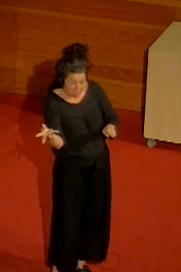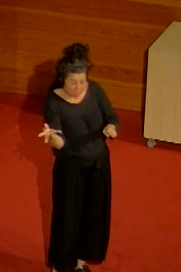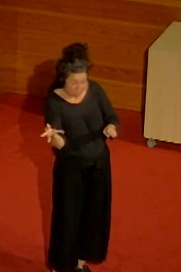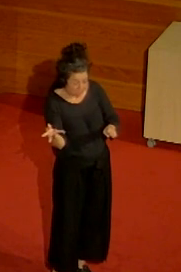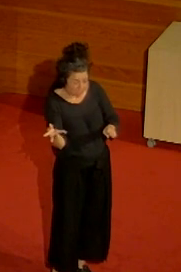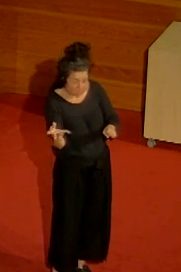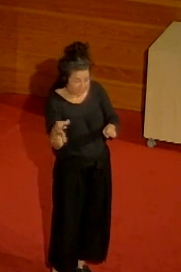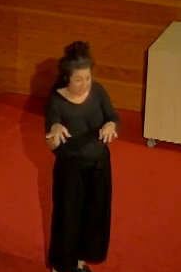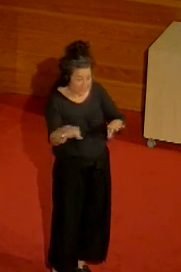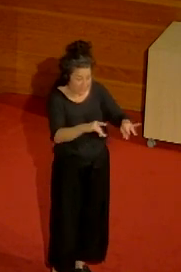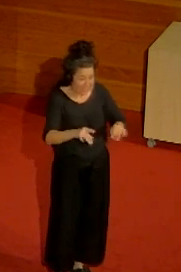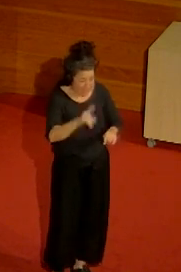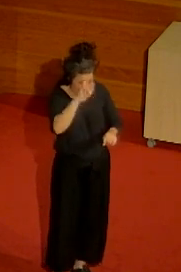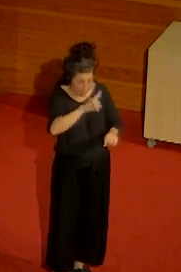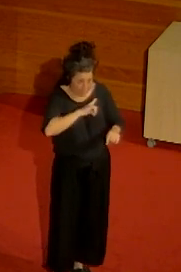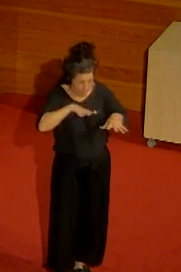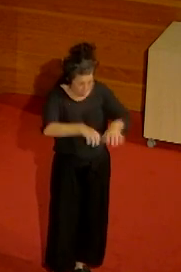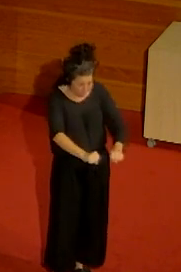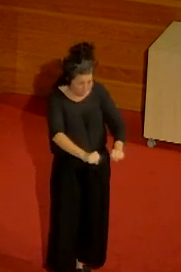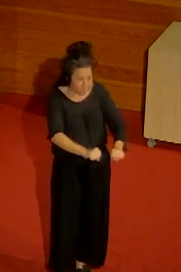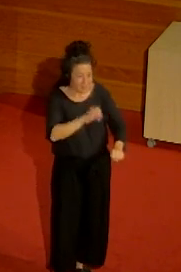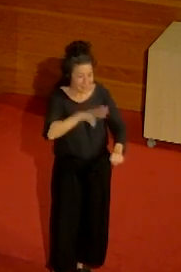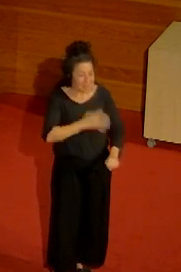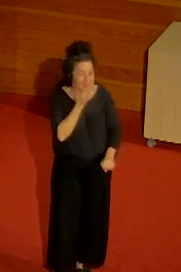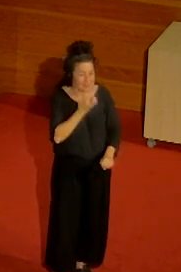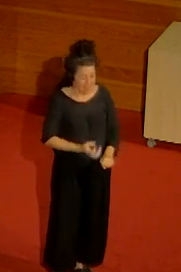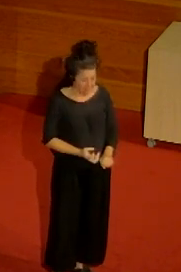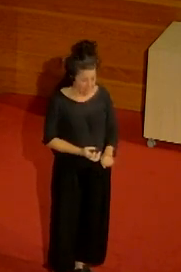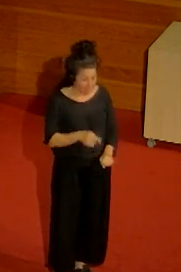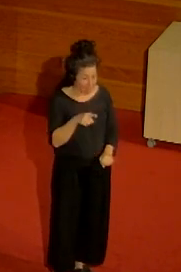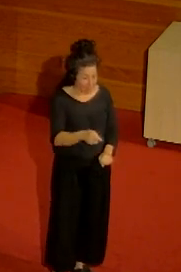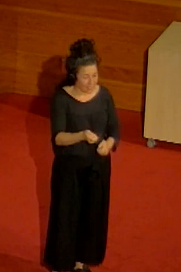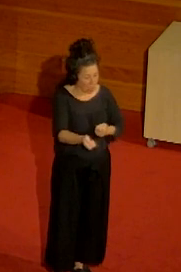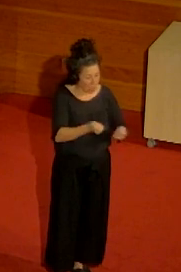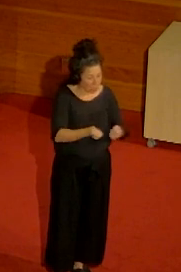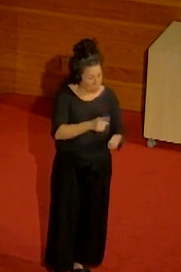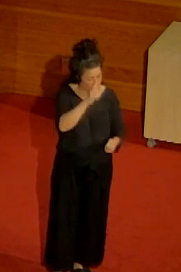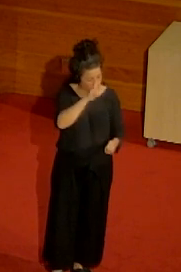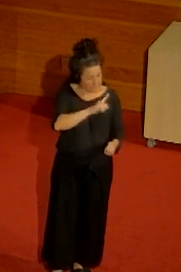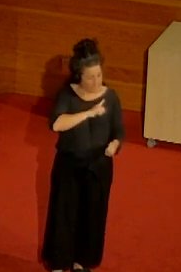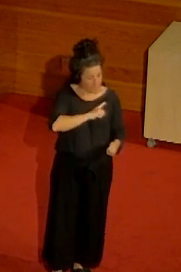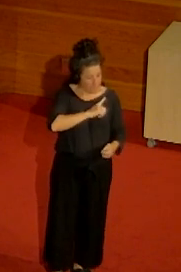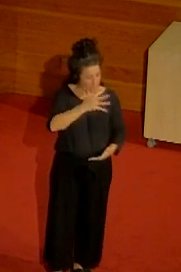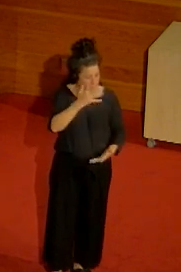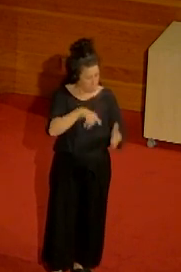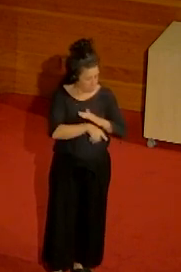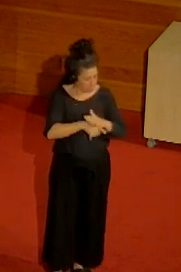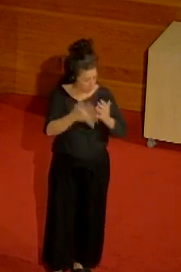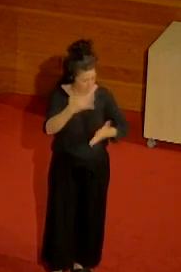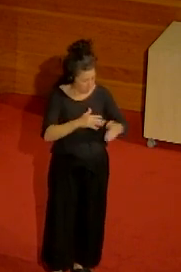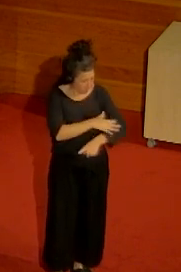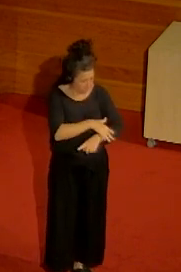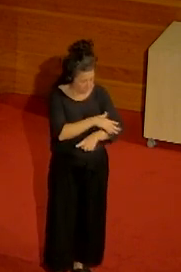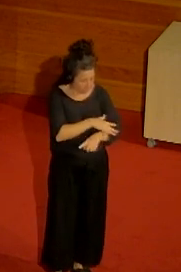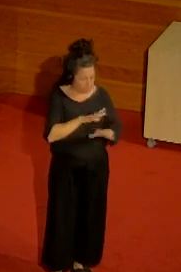militarmente ocupado por Israel y donde tienen el control militar y administrativo Y dónde se están